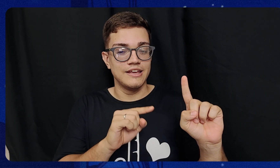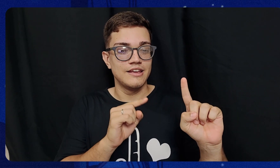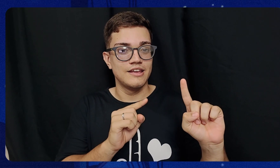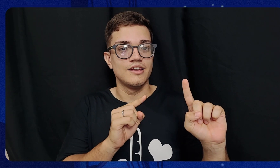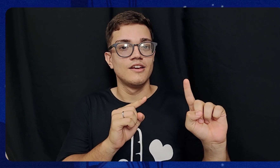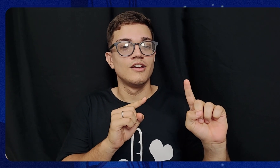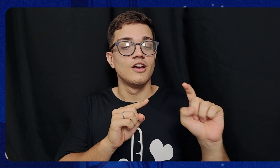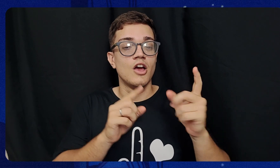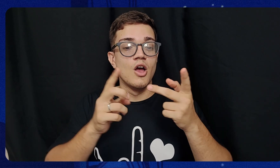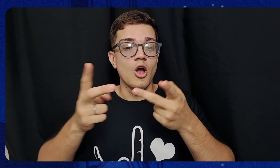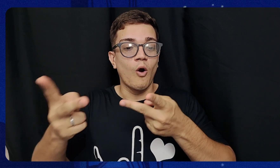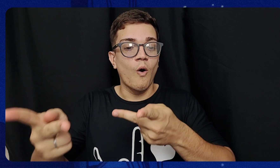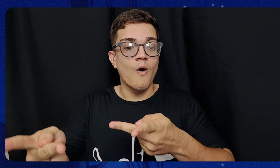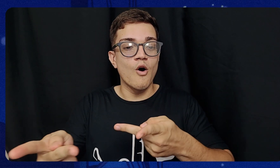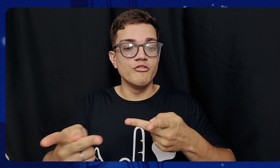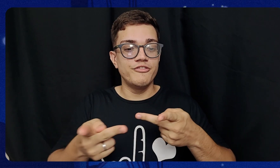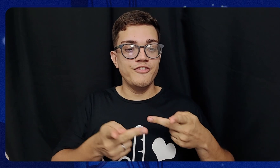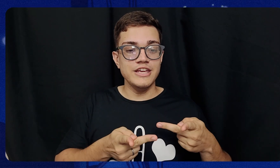ele.